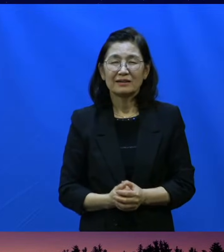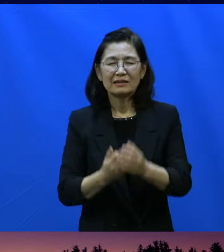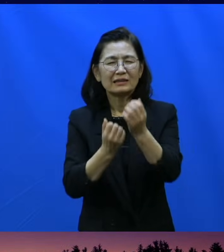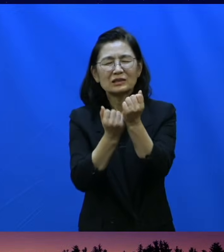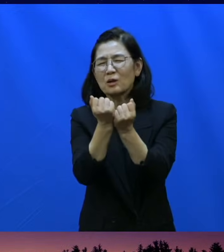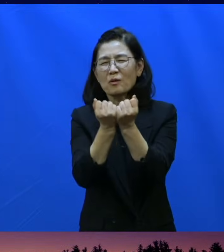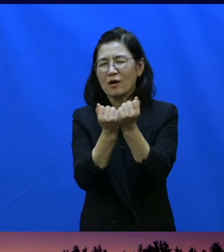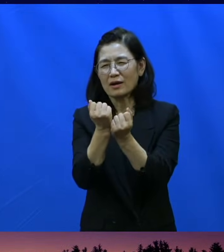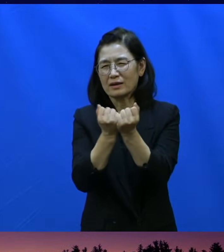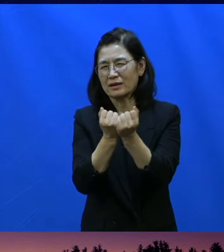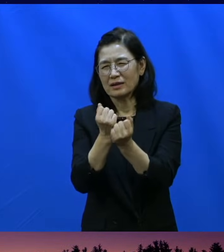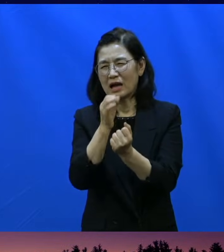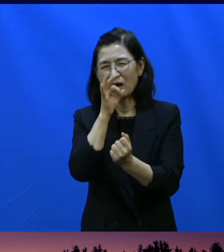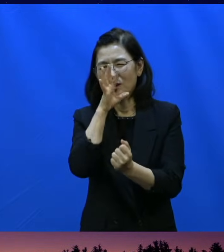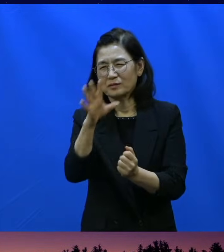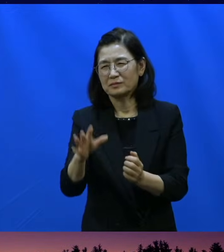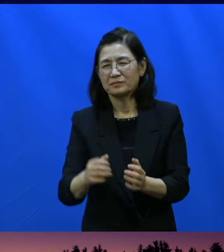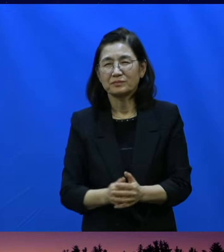건물,